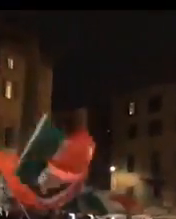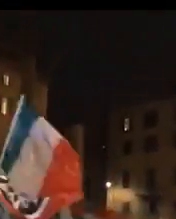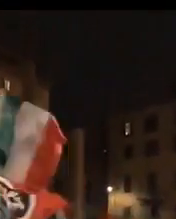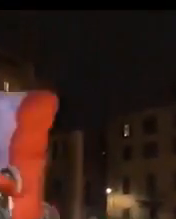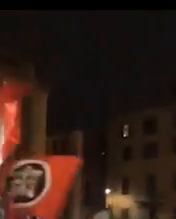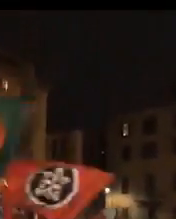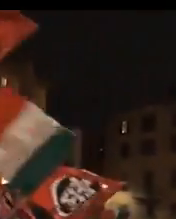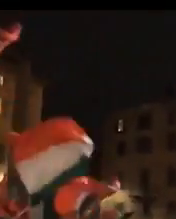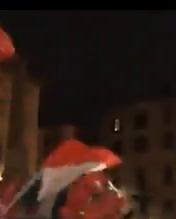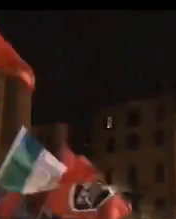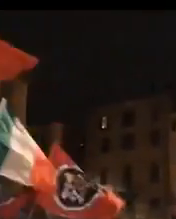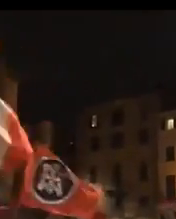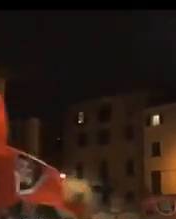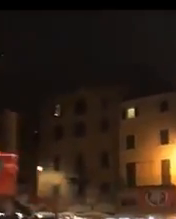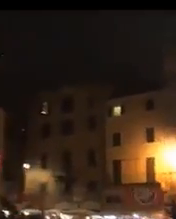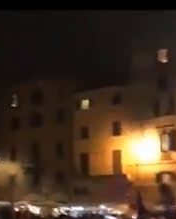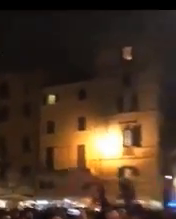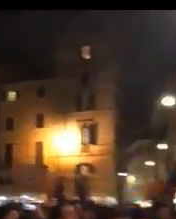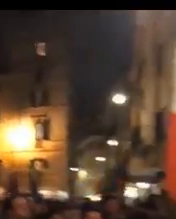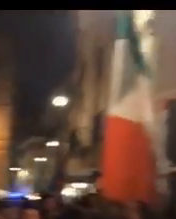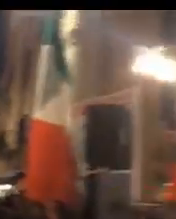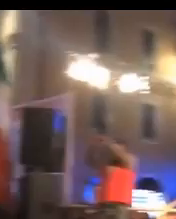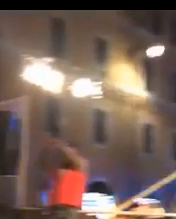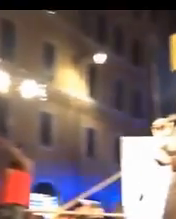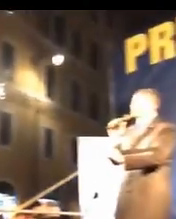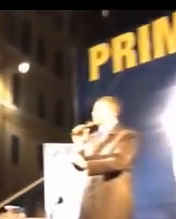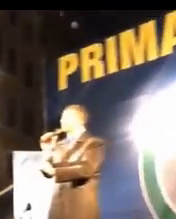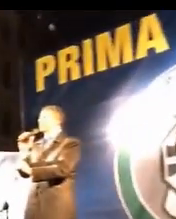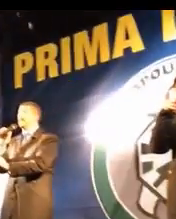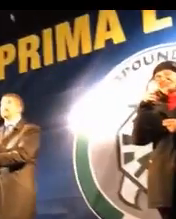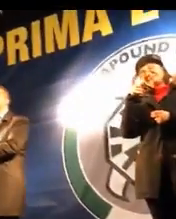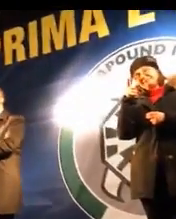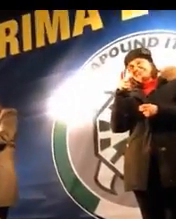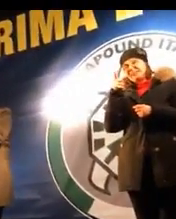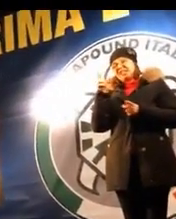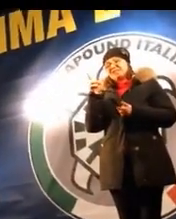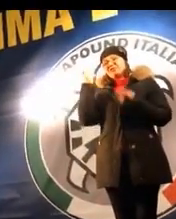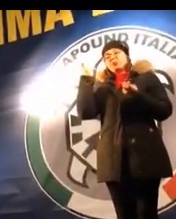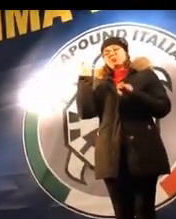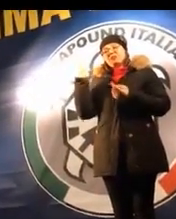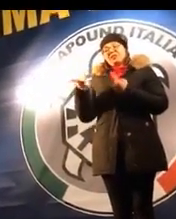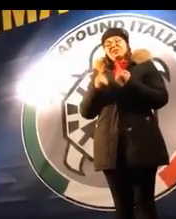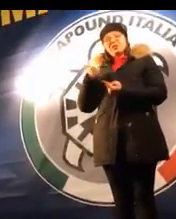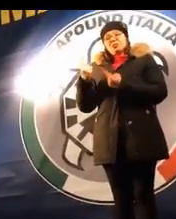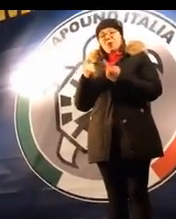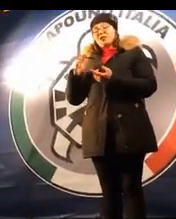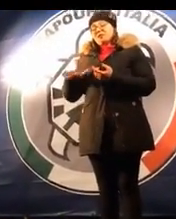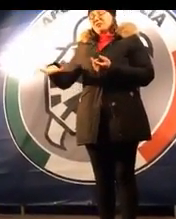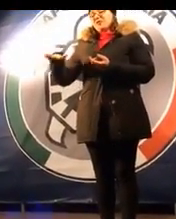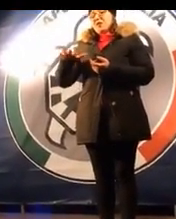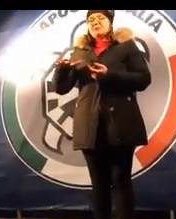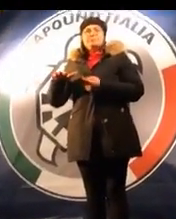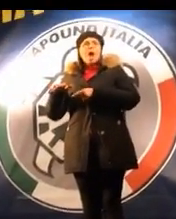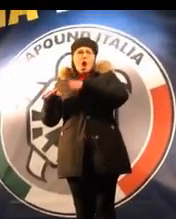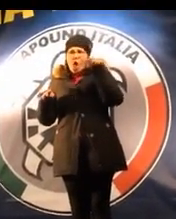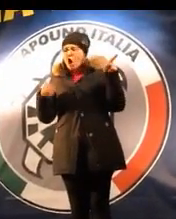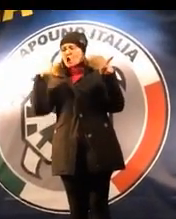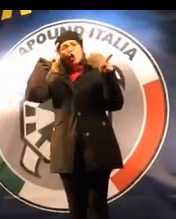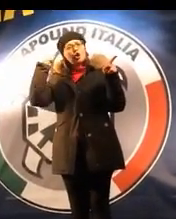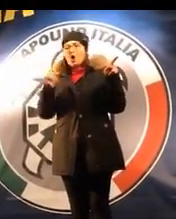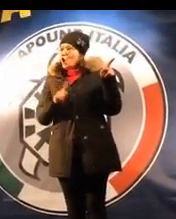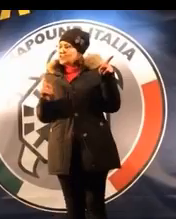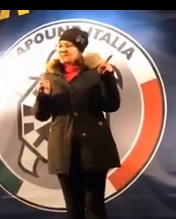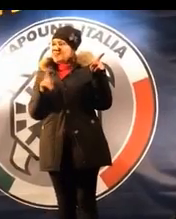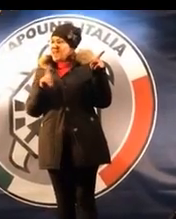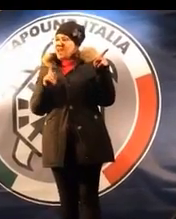In tanti ci hanno criticato dicendo che abbiamo sfruttato l'immagine di quel posto, ma non sanno loro che noi sono